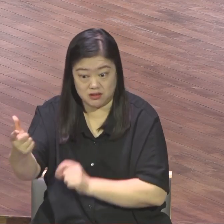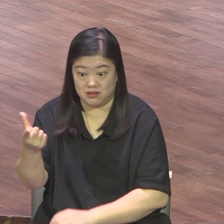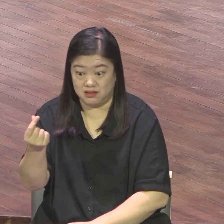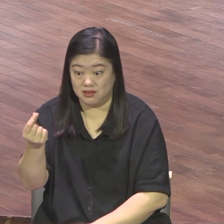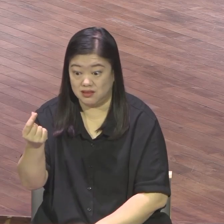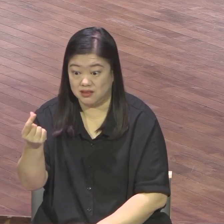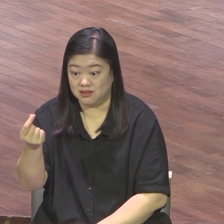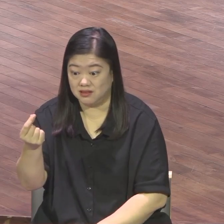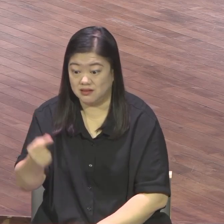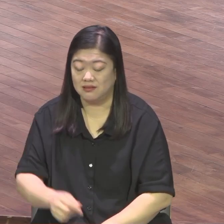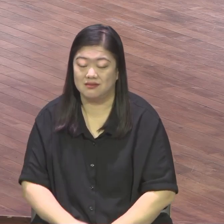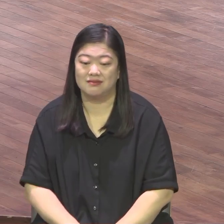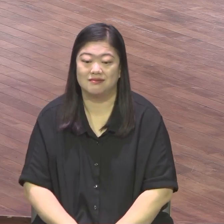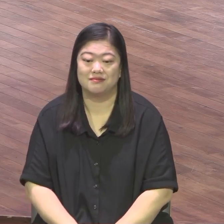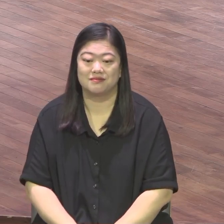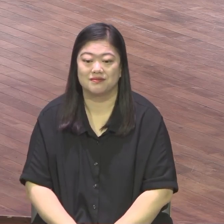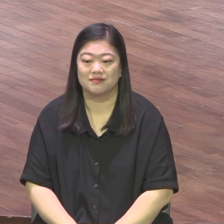삶.